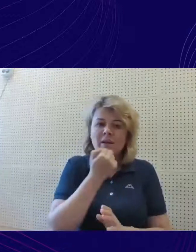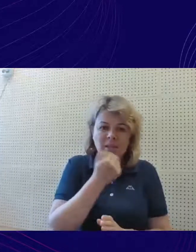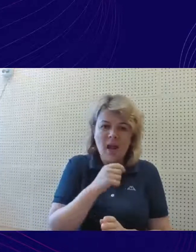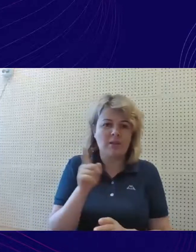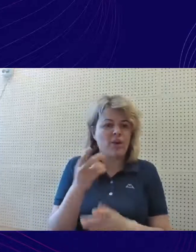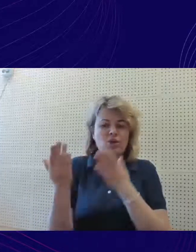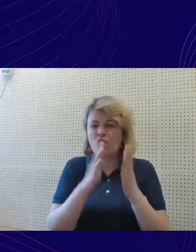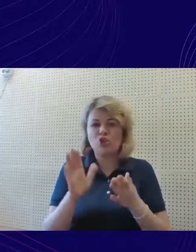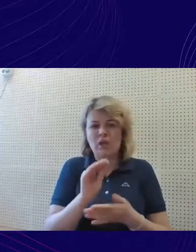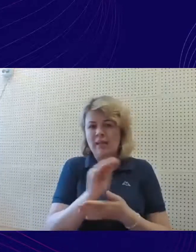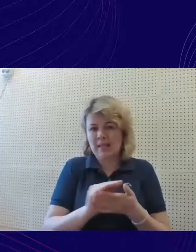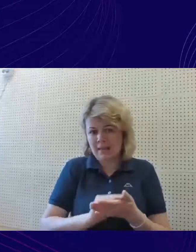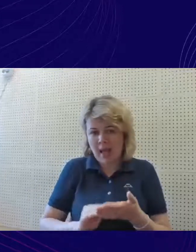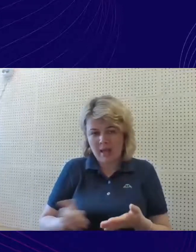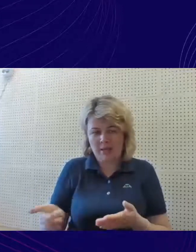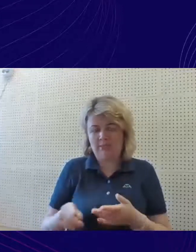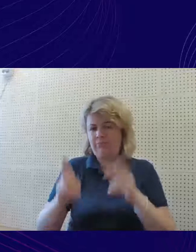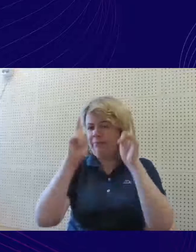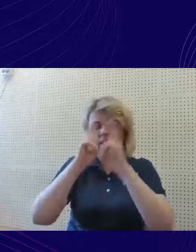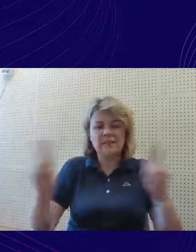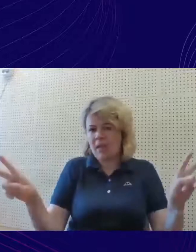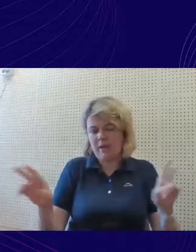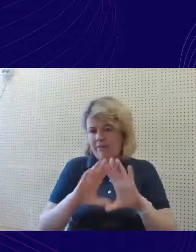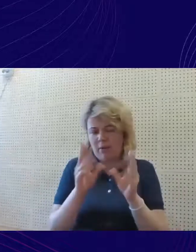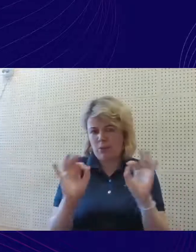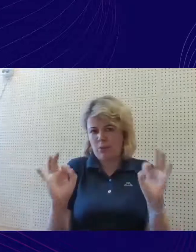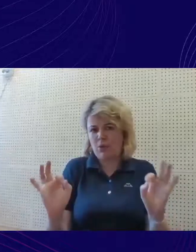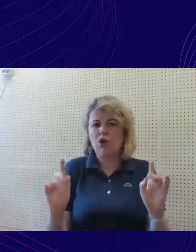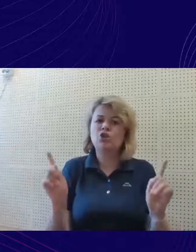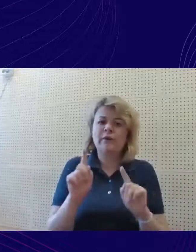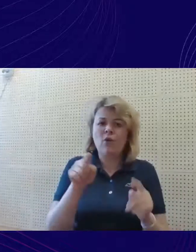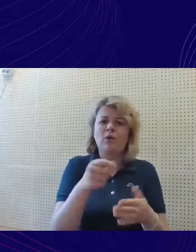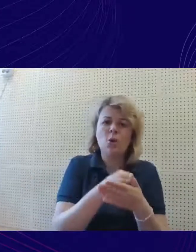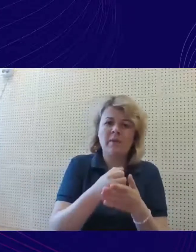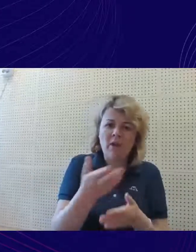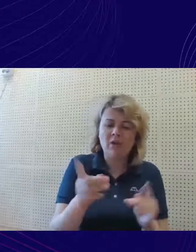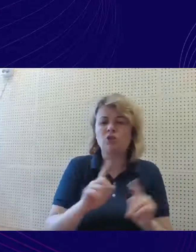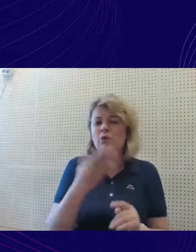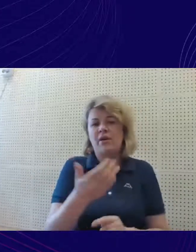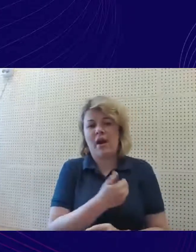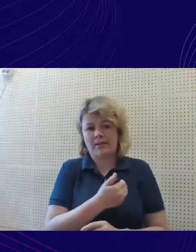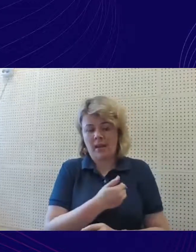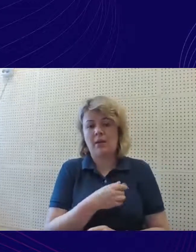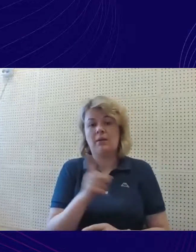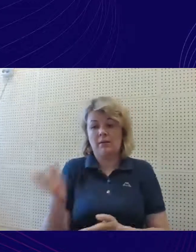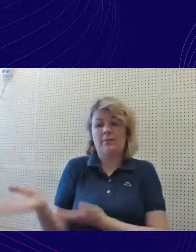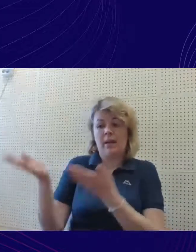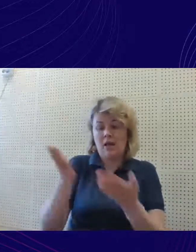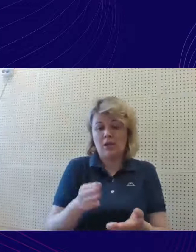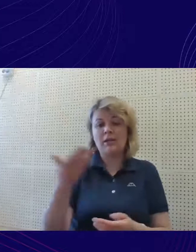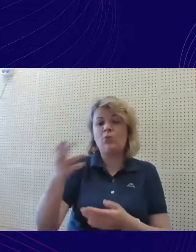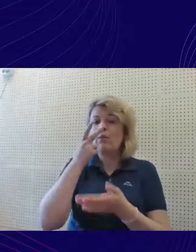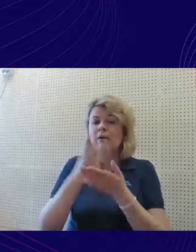сценарий, не знает абсолютно, чего добивались и чего хотели. Ему показывают, что